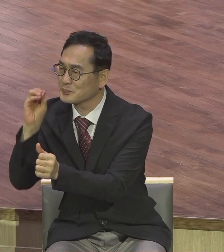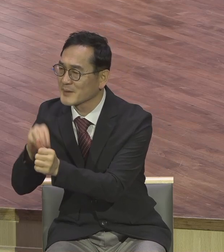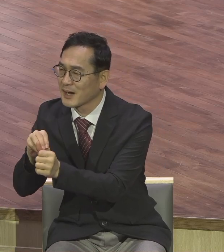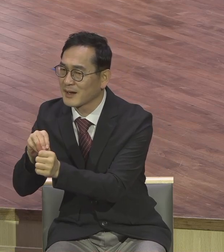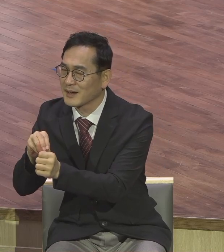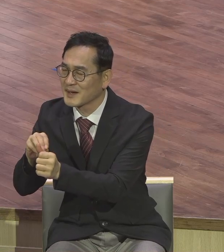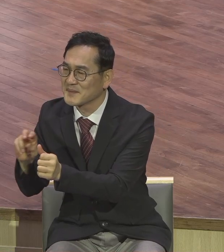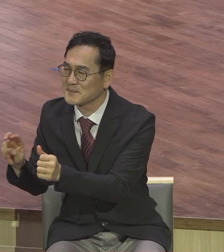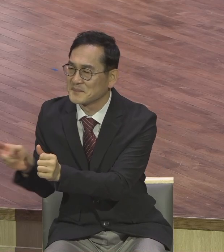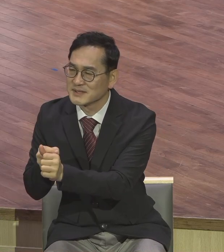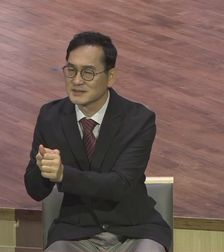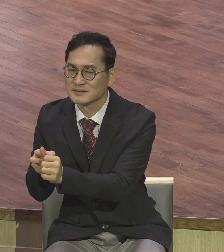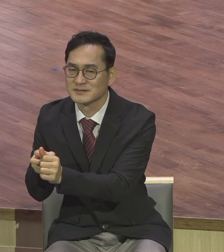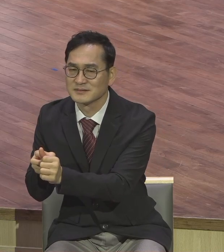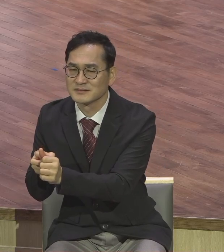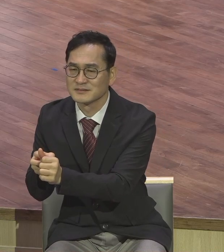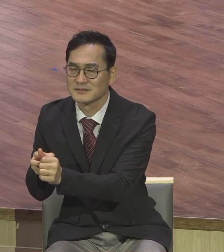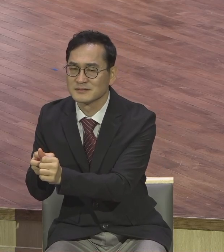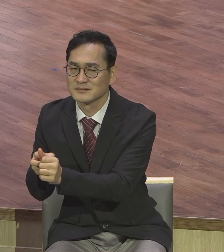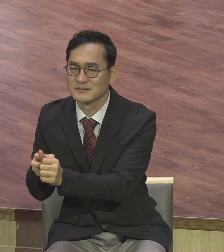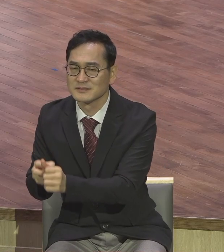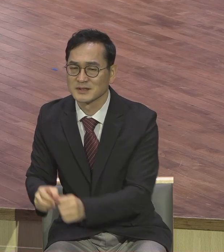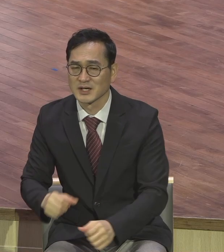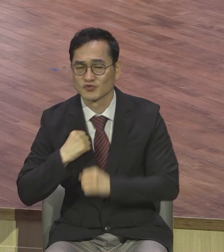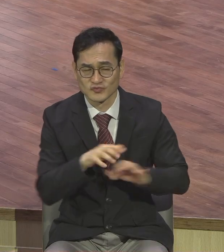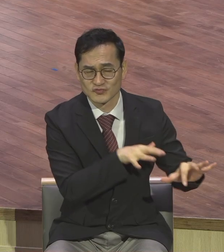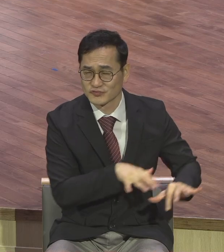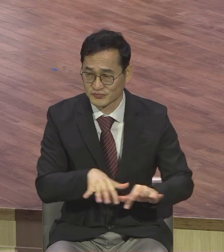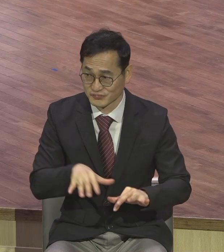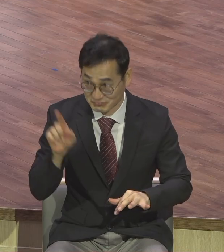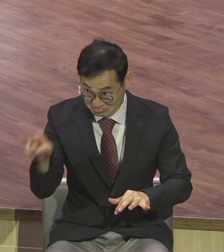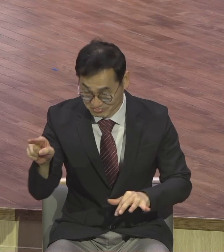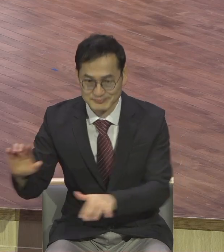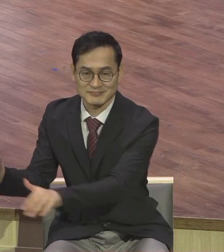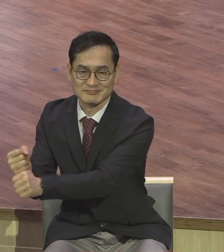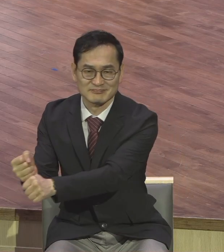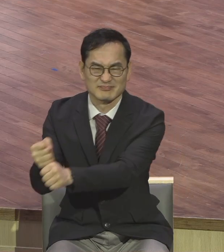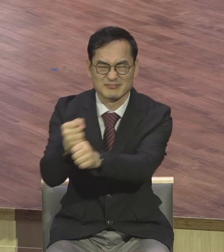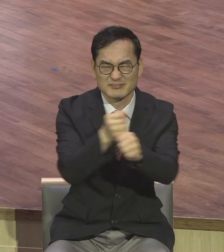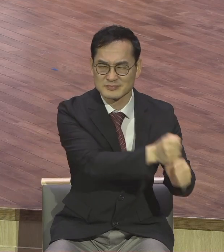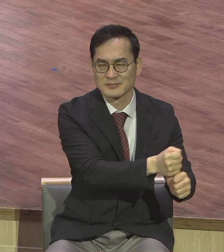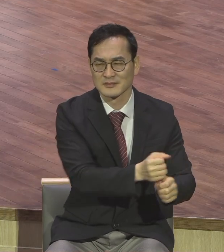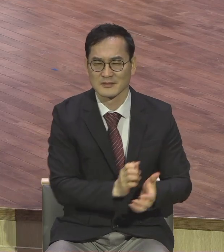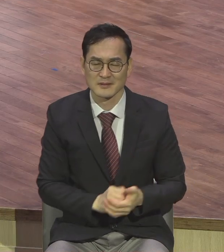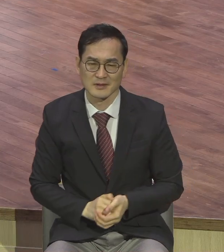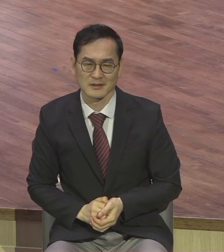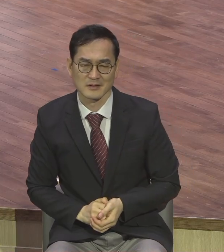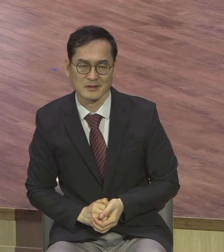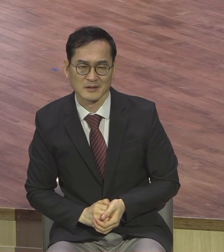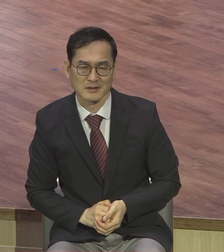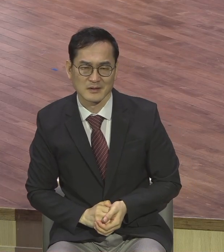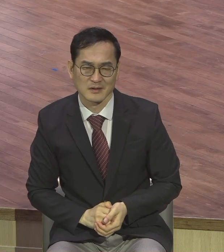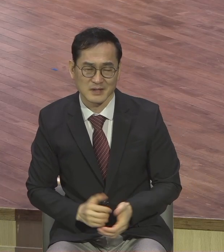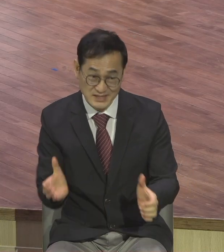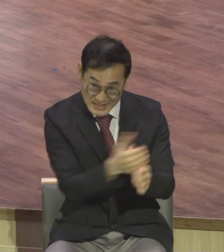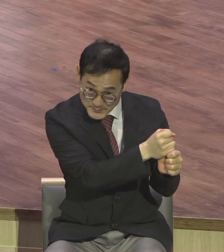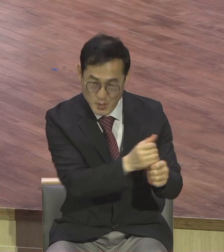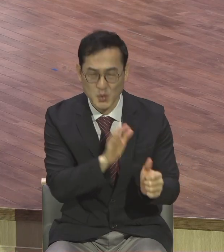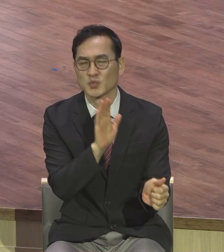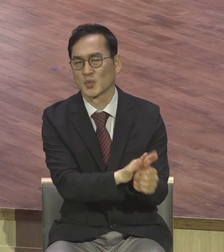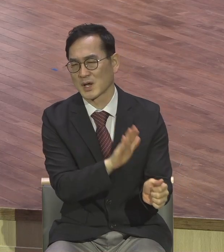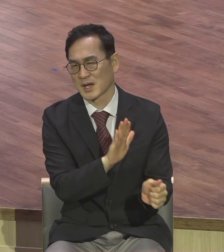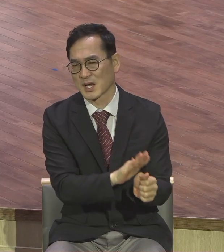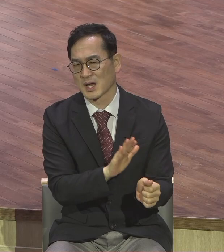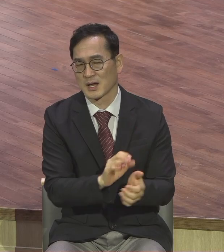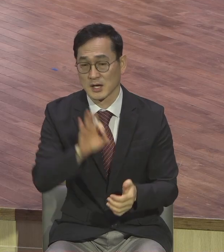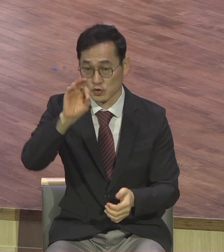그렇게 함으로써 예수님이 체포되는 핵심적 역할을 했습니다. 유다라고 하는